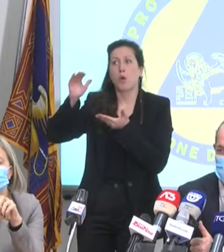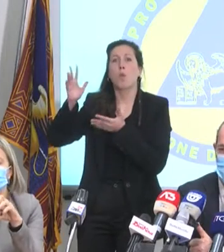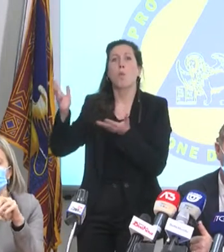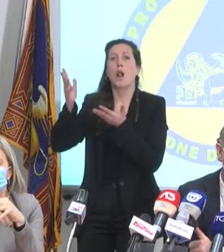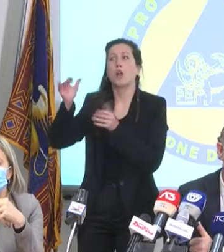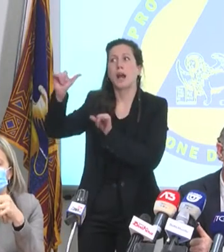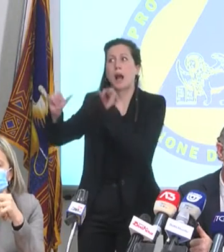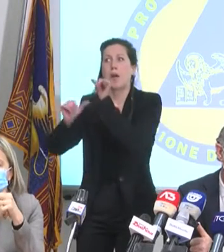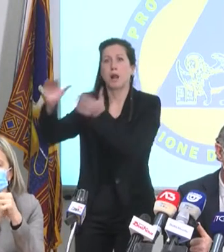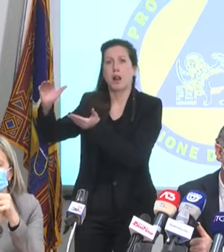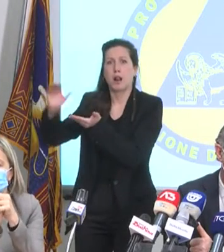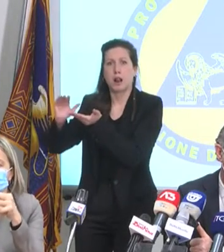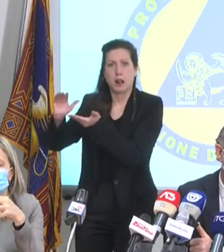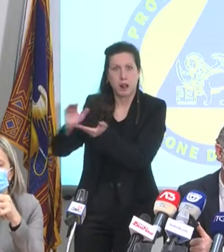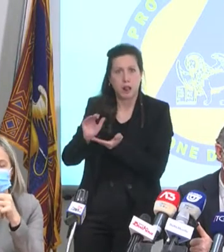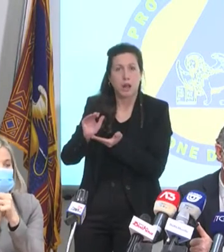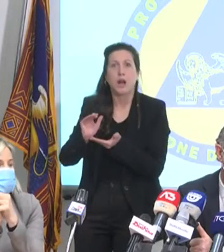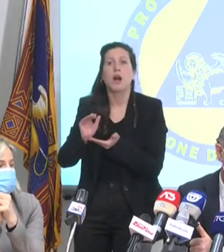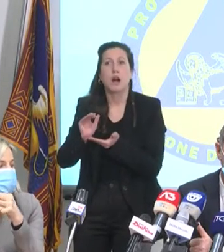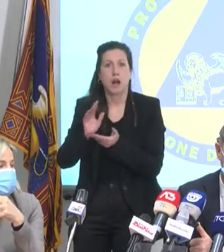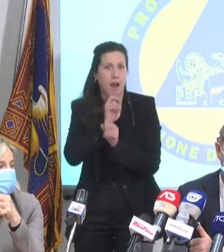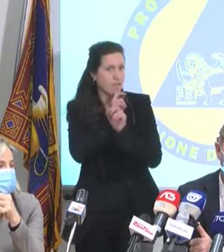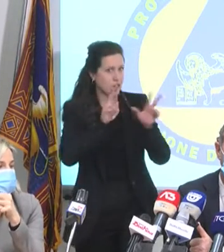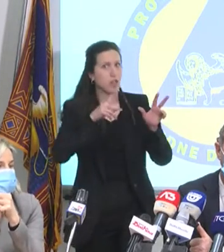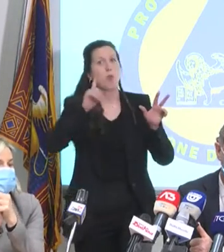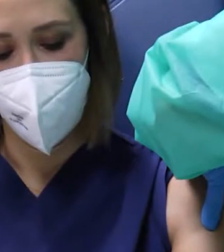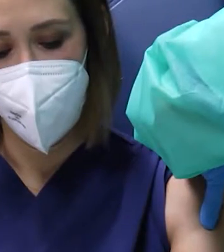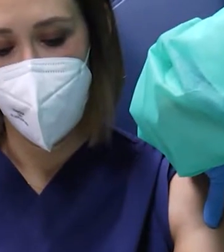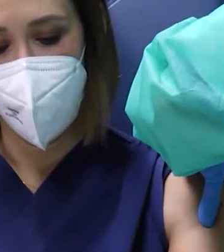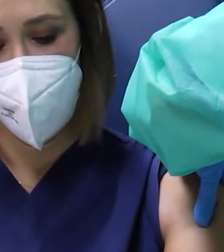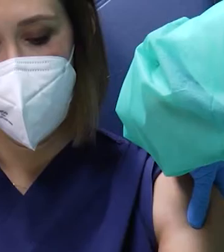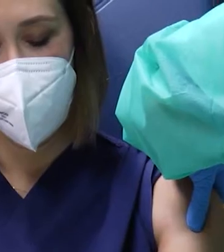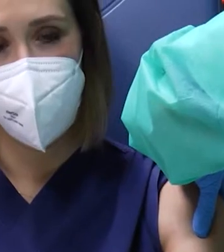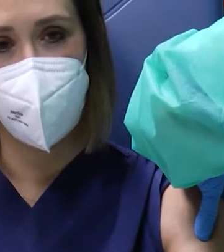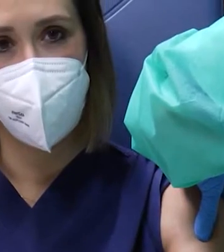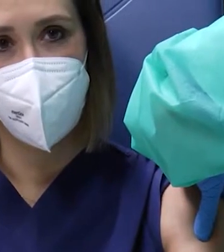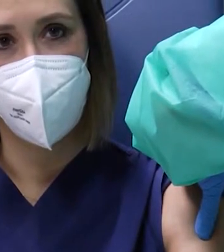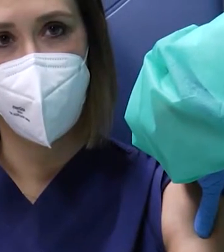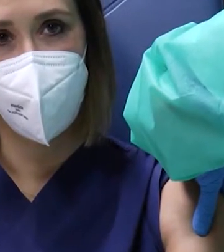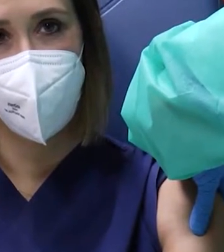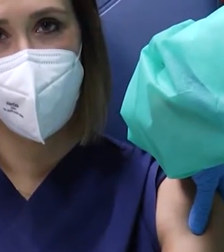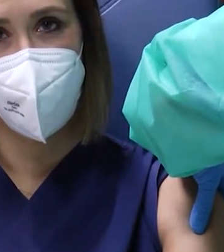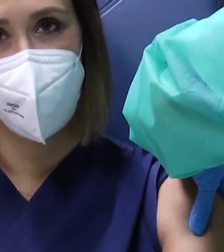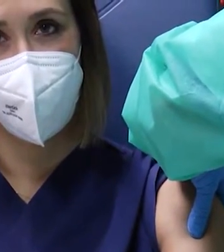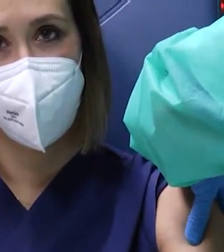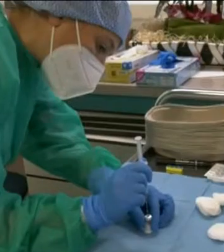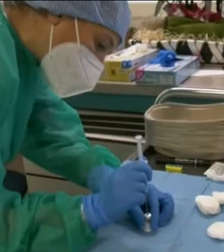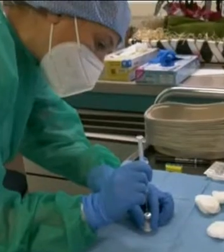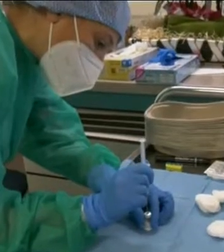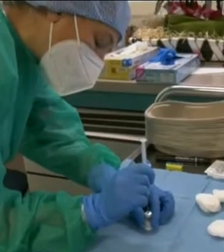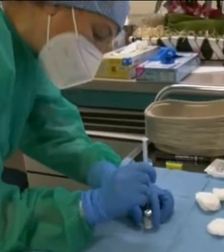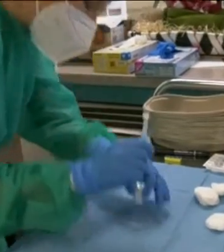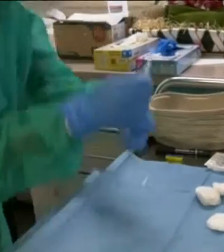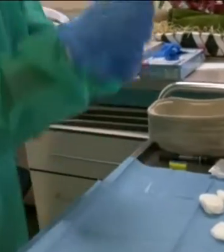noi non riusciamo più a vaccinare i ricconi richiami questa settimana prosegue zaia con qualche accorgimento si potrà